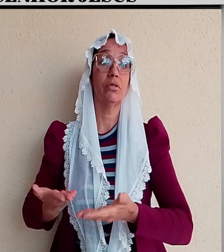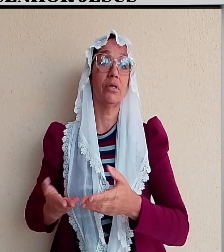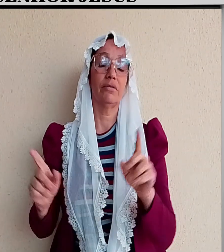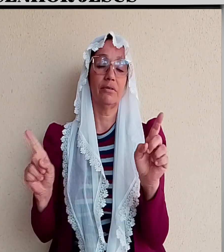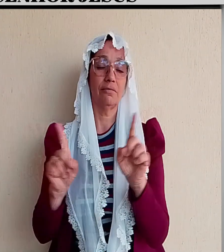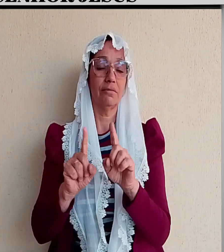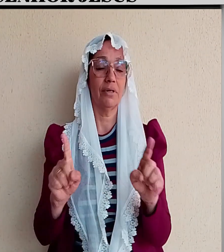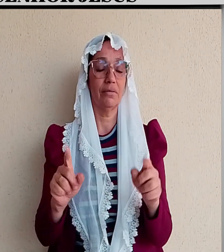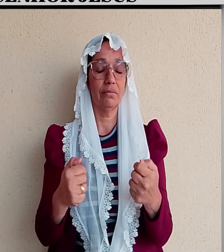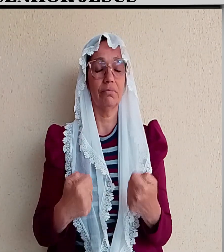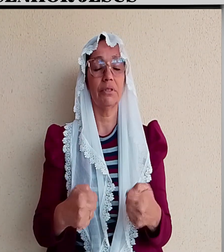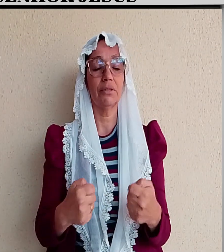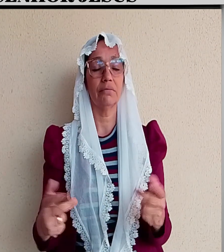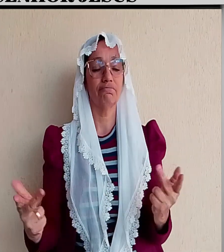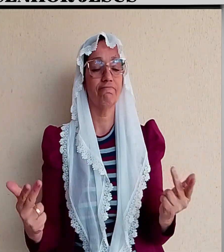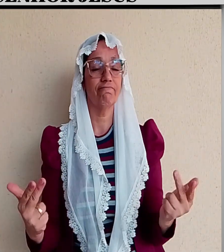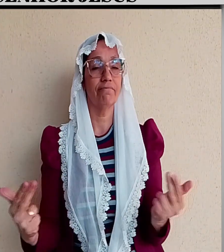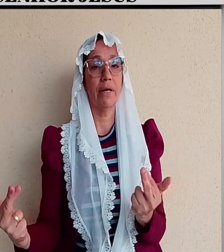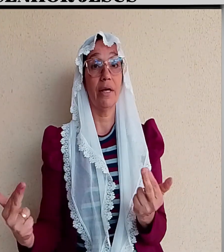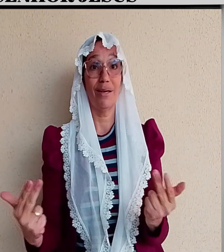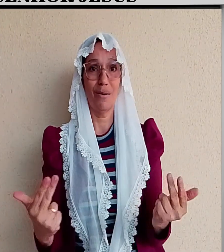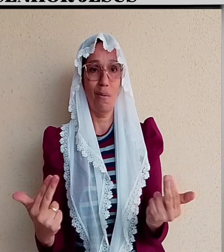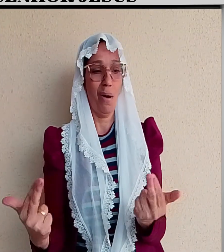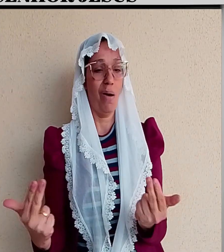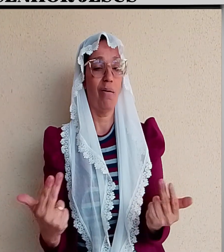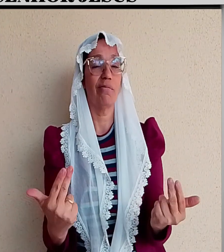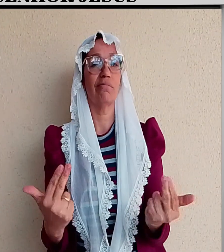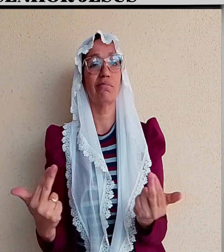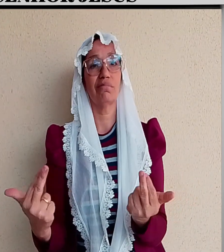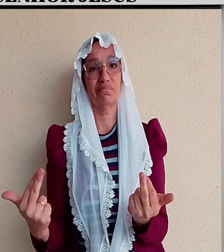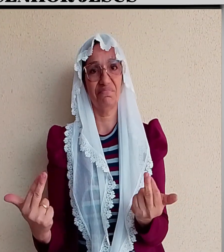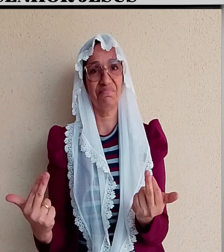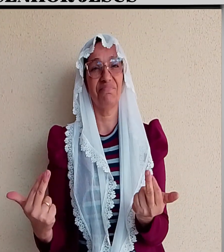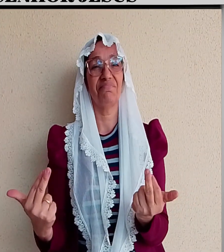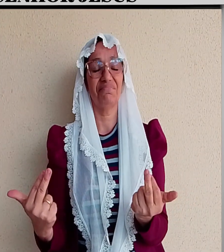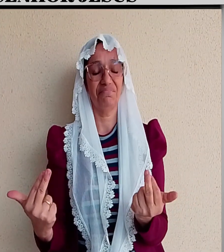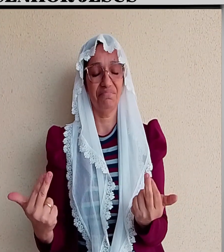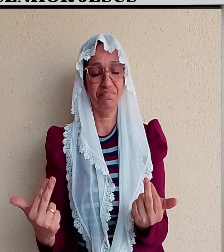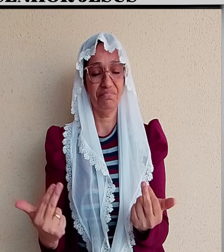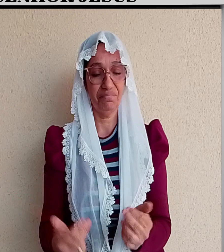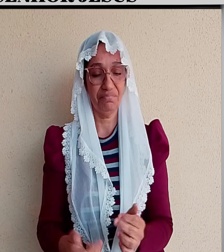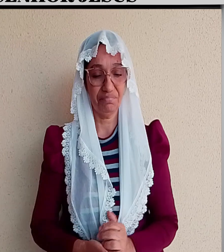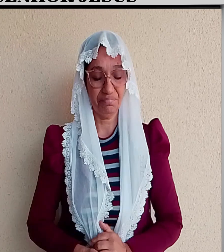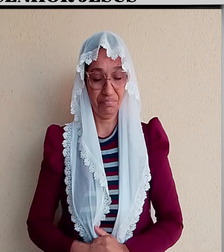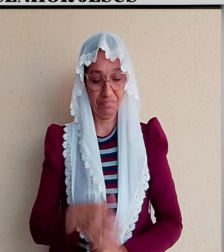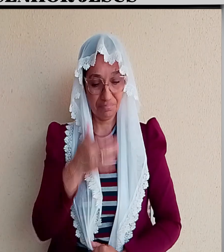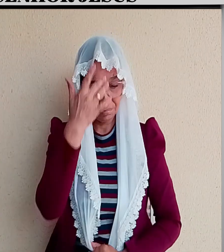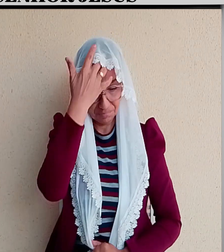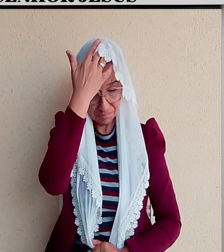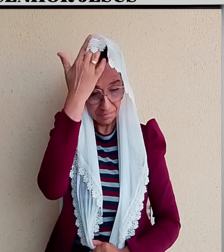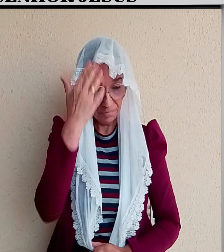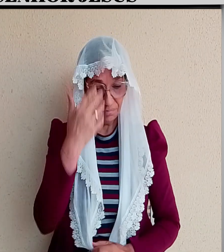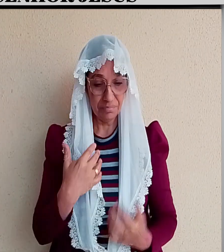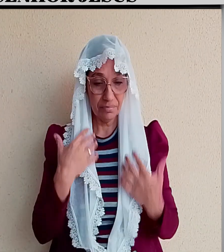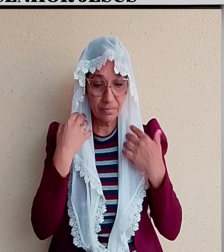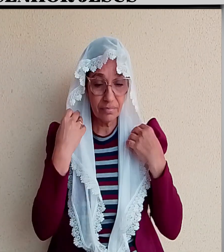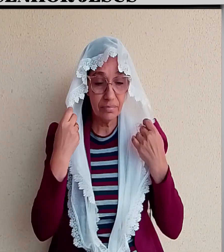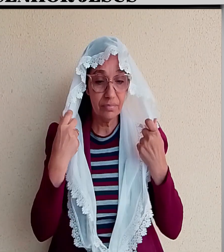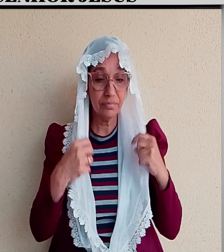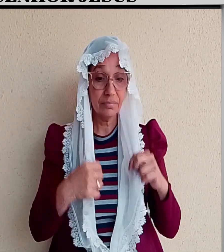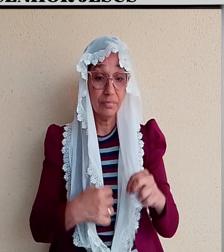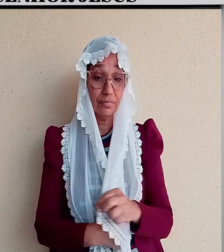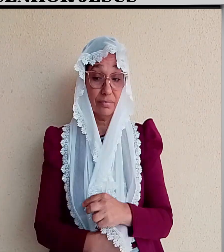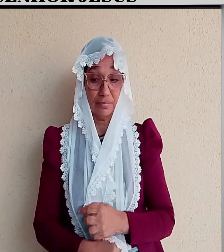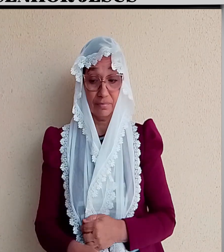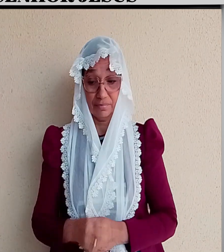senhor. Se chamaram Beelzebul ao pai de família, quanto mais aos seus domésticos. Portanto, não